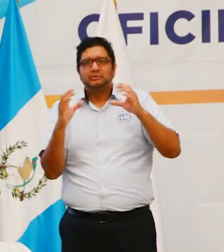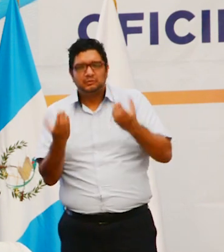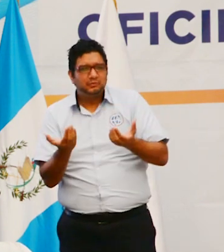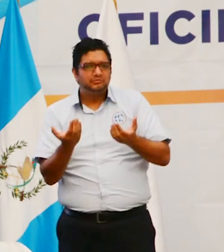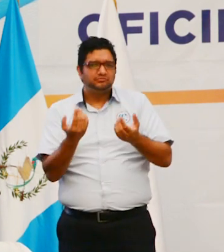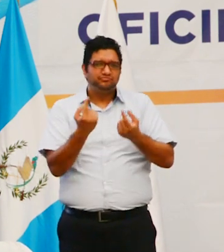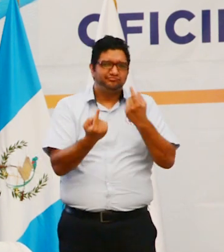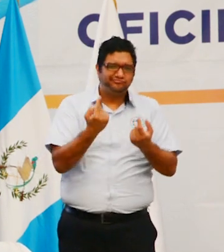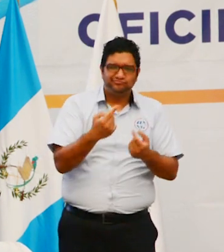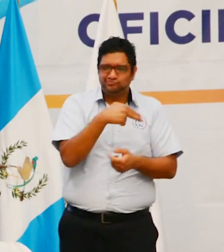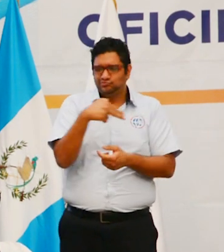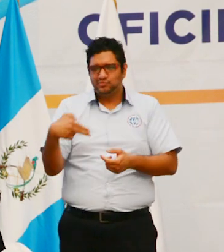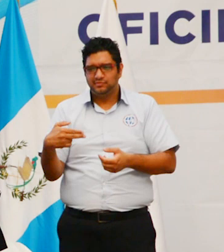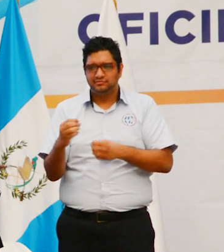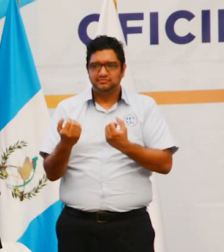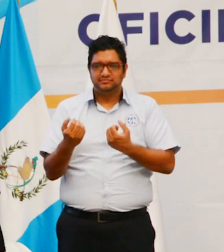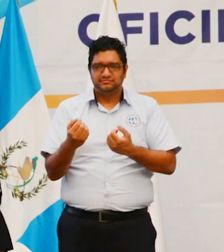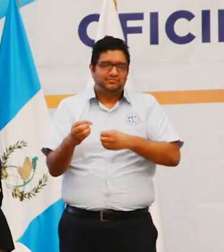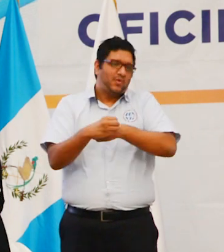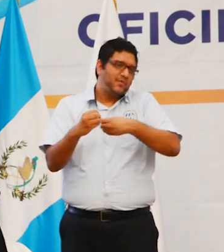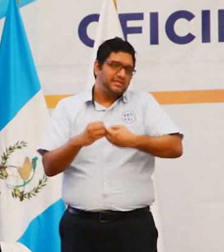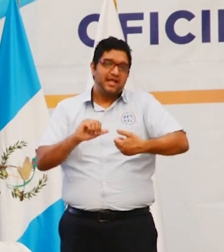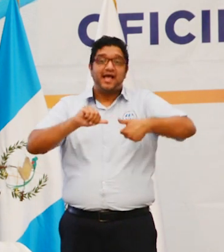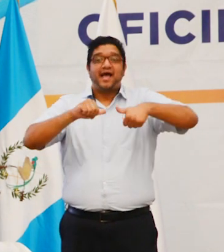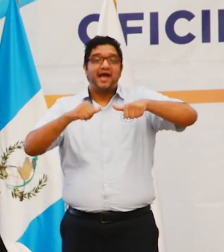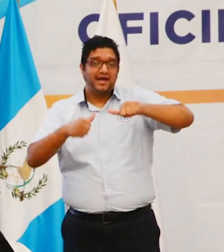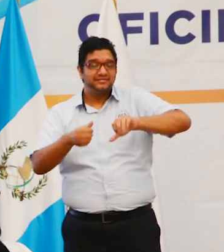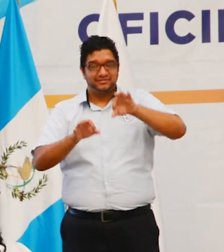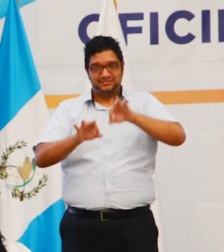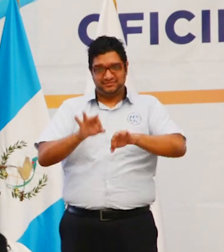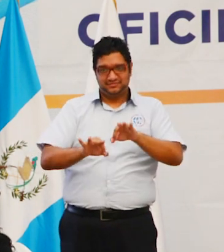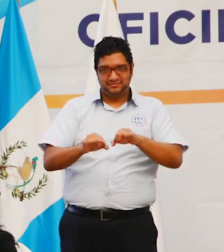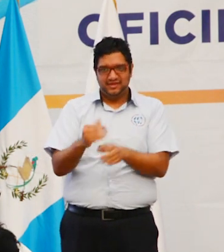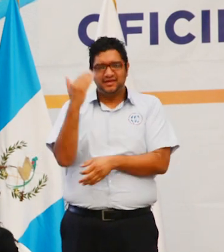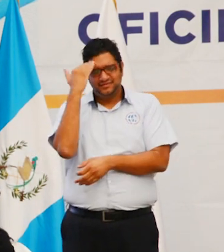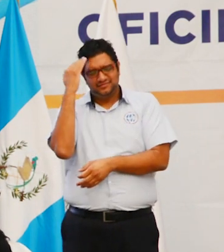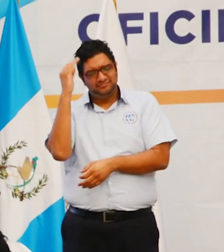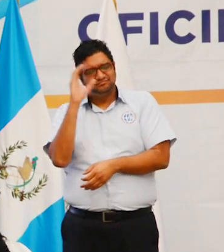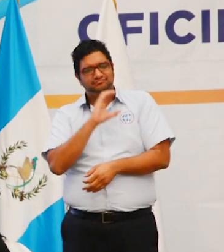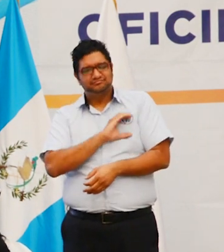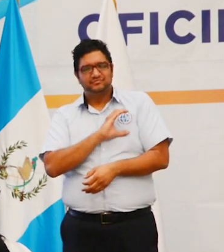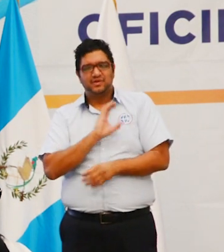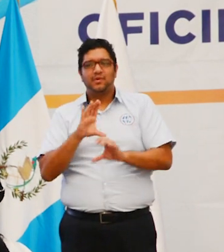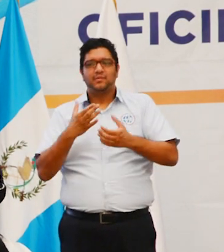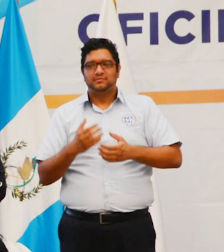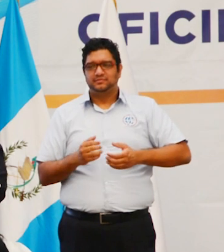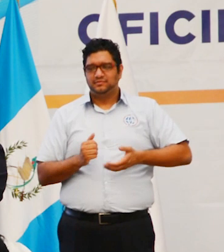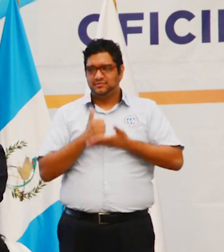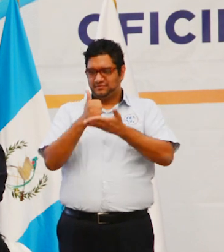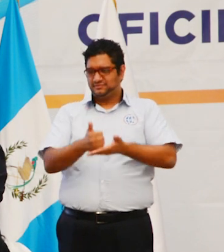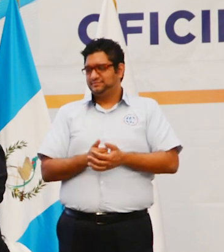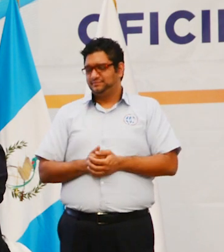está totalmente convencida de la necesidad imperante de aplicarla plenamente en Guatemala.